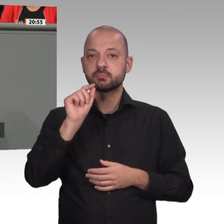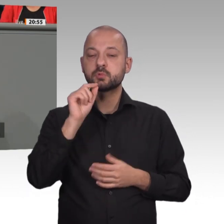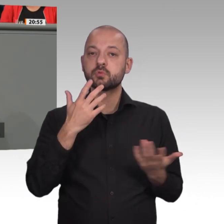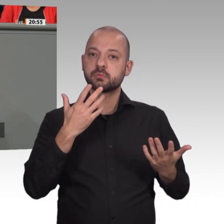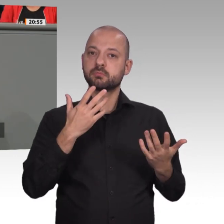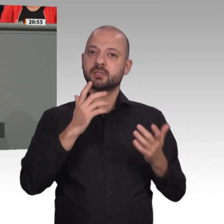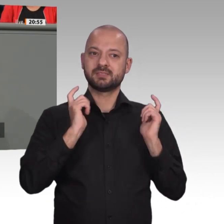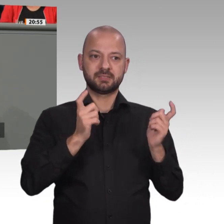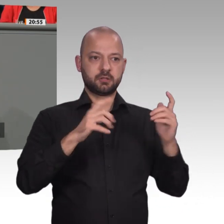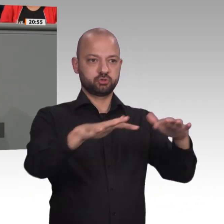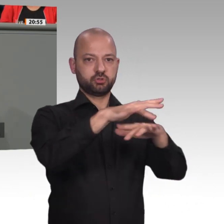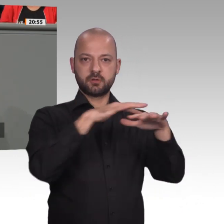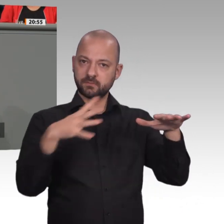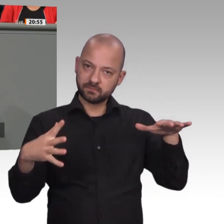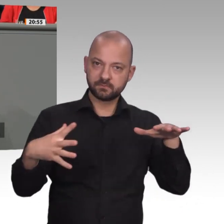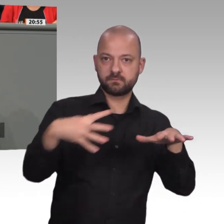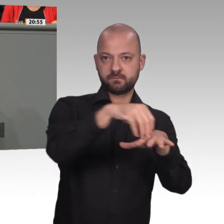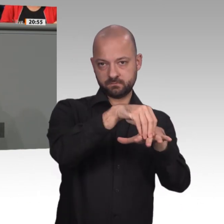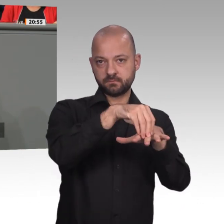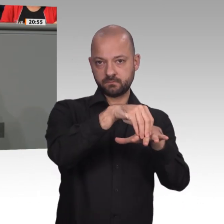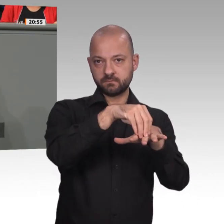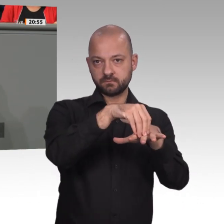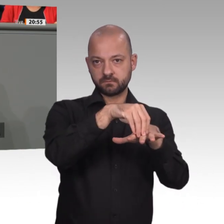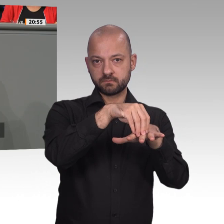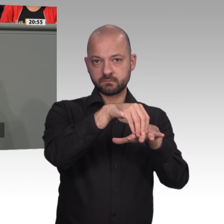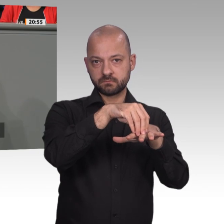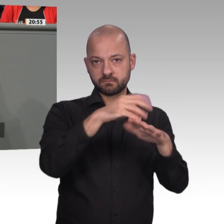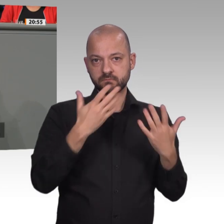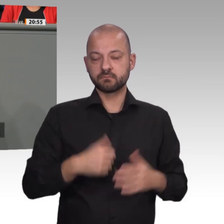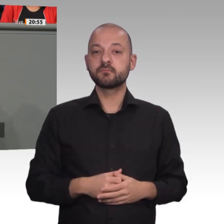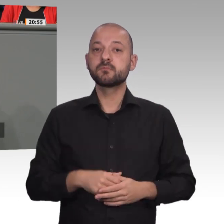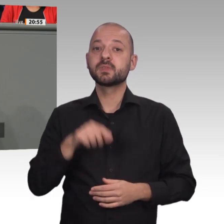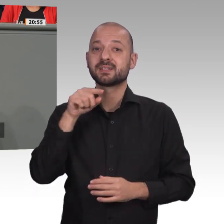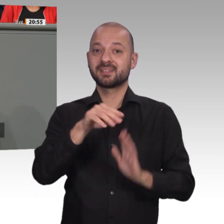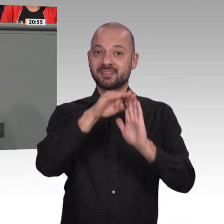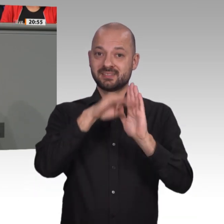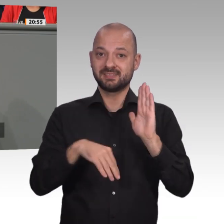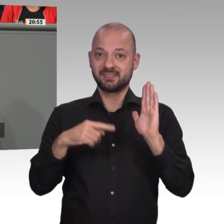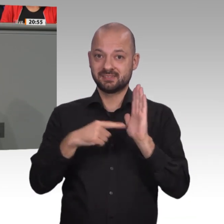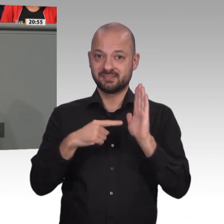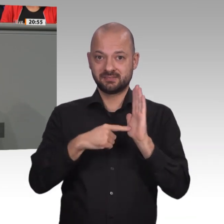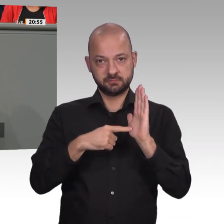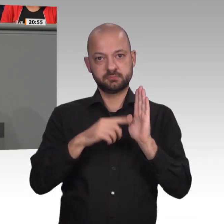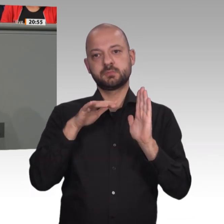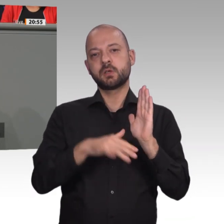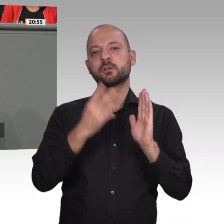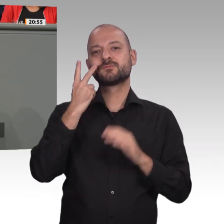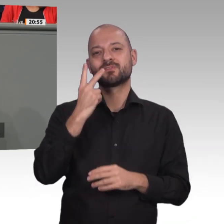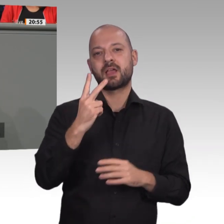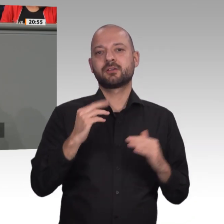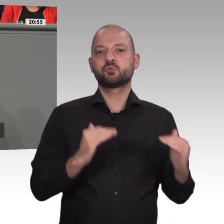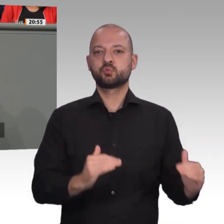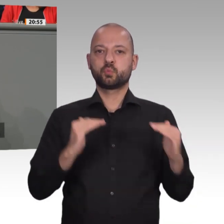haben wir bereits genommen. Die dritte und wohl bedeutendste Stufe steht uns jetzt unmittelbar bevor, die Reform der Eingliederungshilfe zum 1.